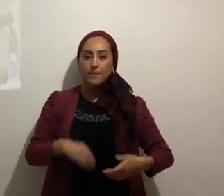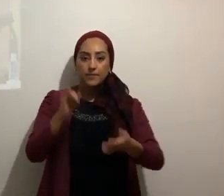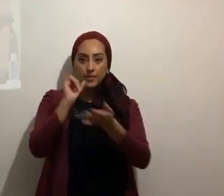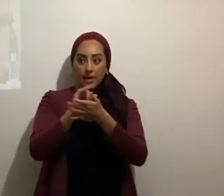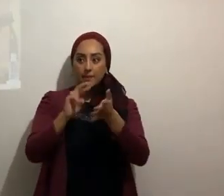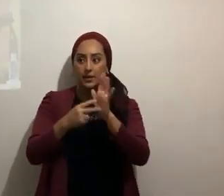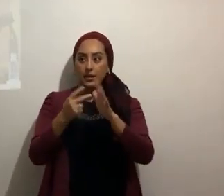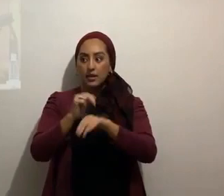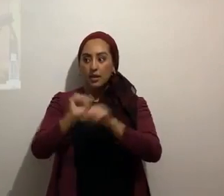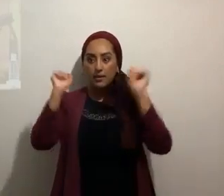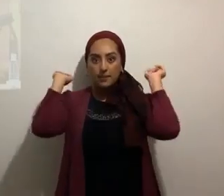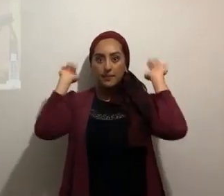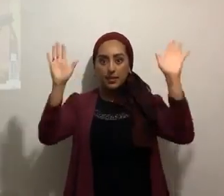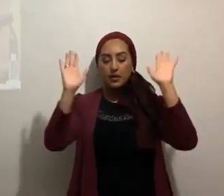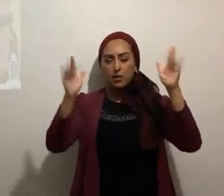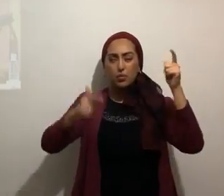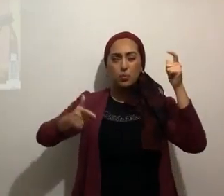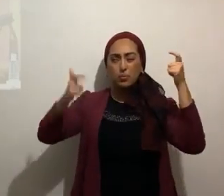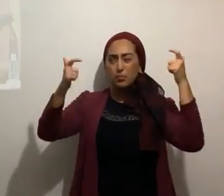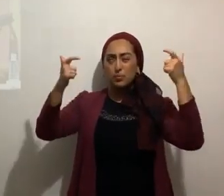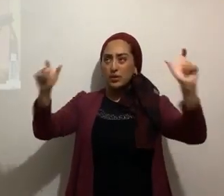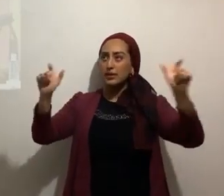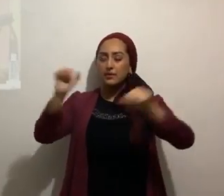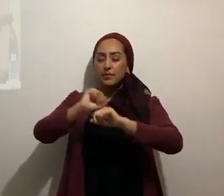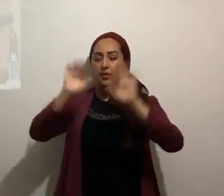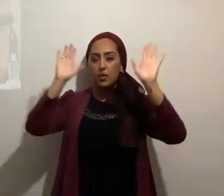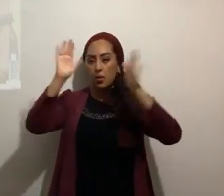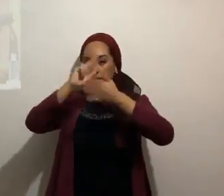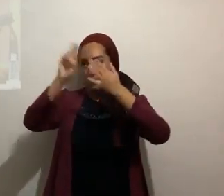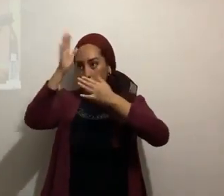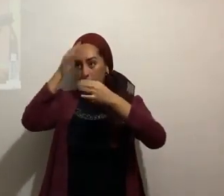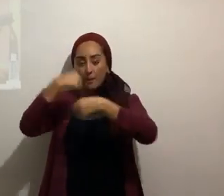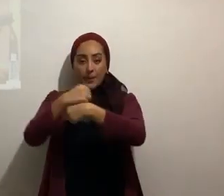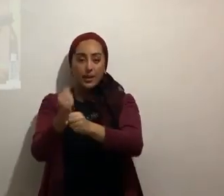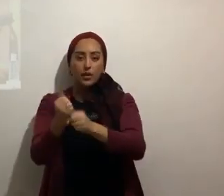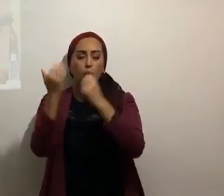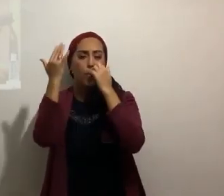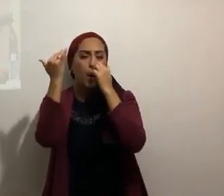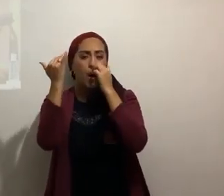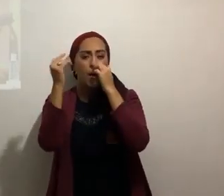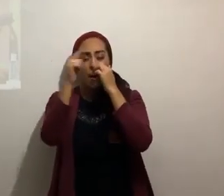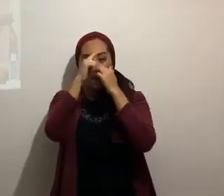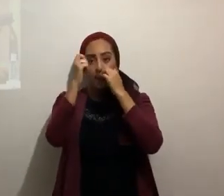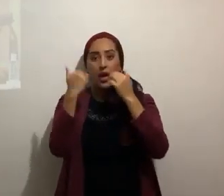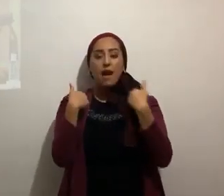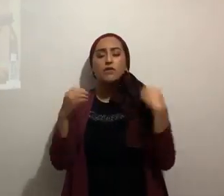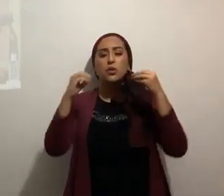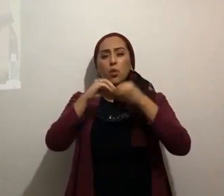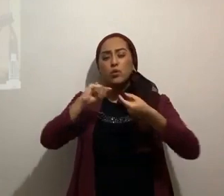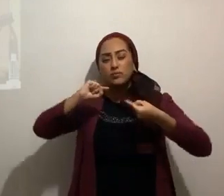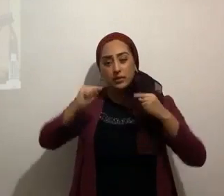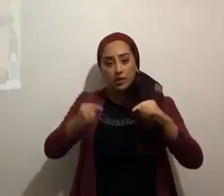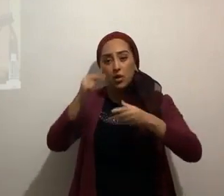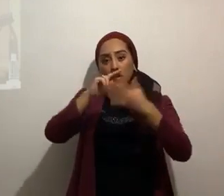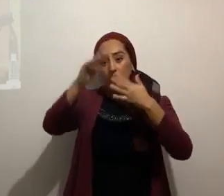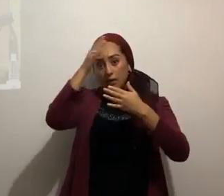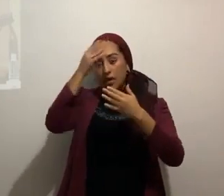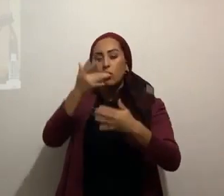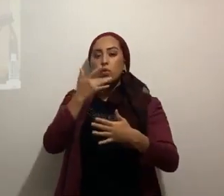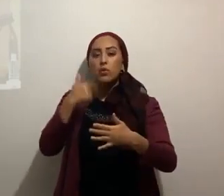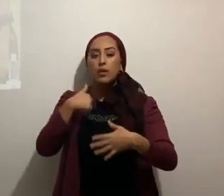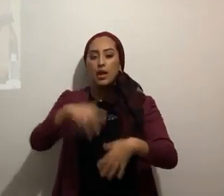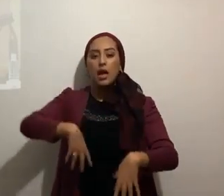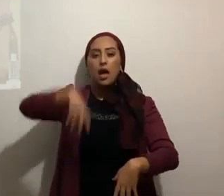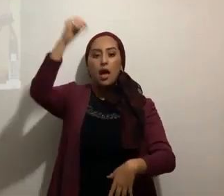milagro, va a ser un milagro gigantesco el Eterno, bendito Jesús. ¿Por qué? Porque va a haber más aflicción y el Eterno nos va a preferir sacar